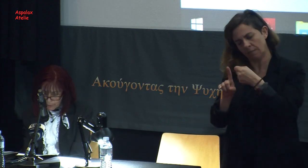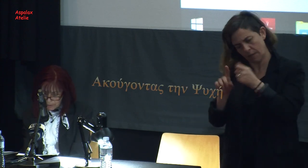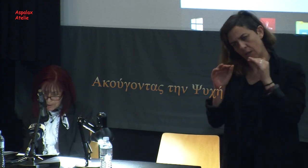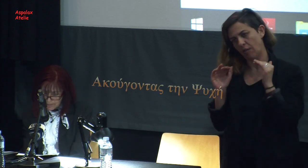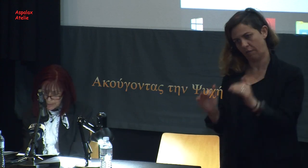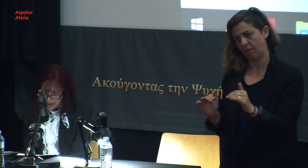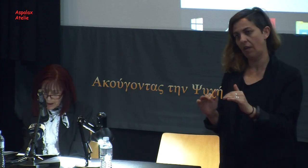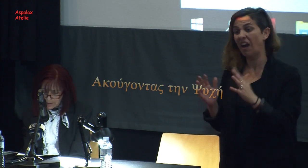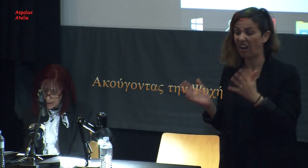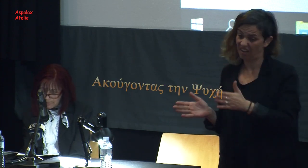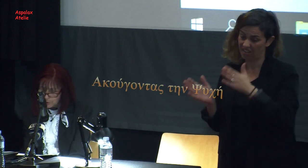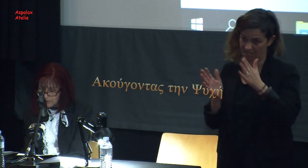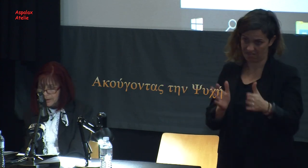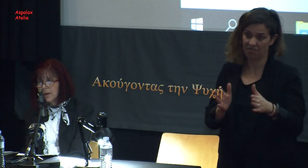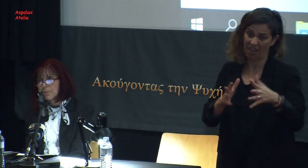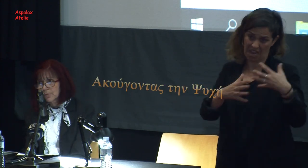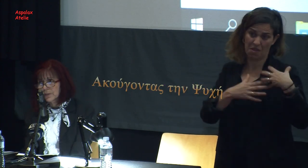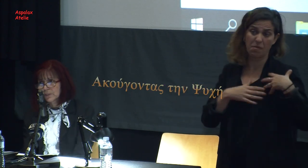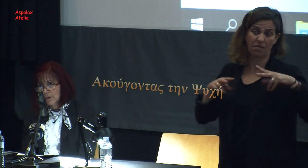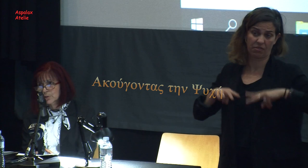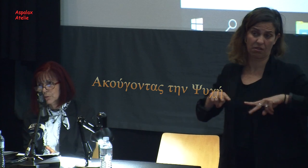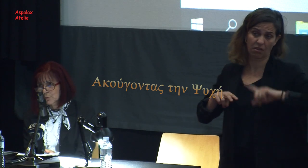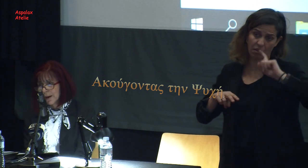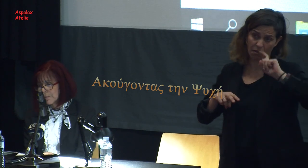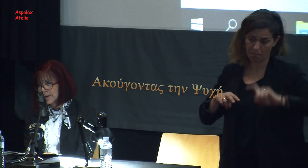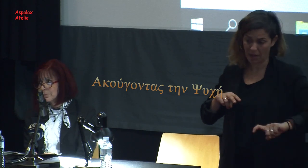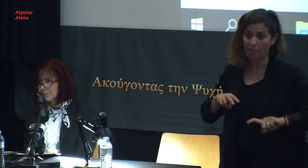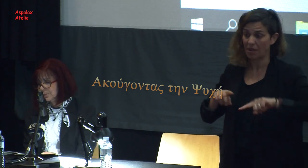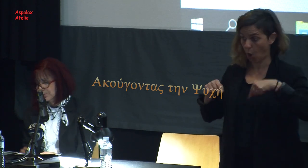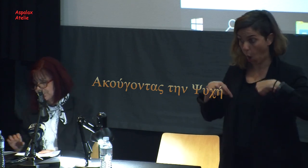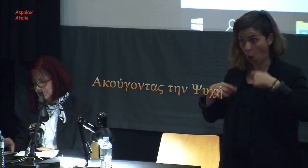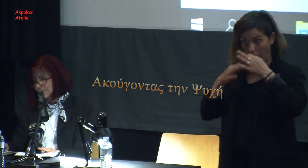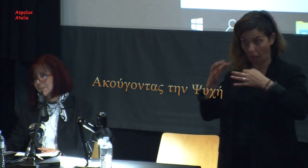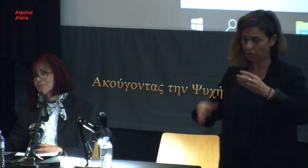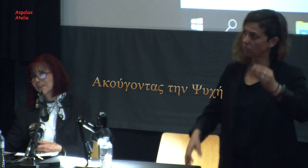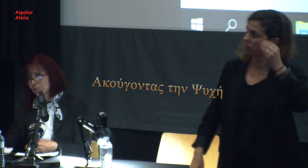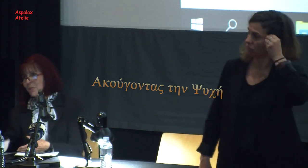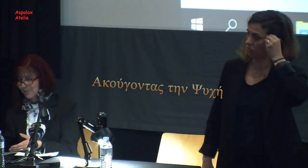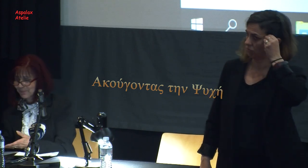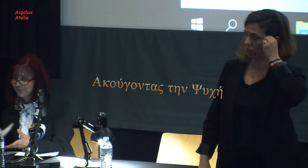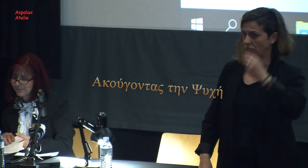και οι αρμόδιοι ας λάβουν σοβαρά υπόψη τα όσα τους λέμε.